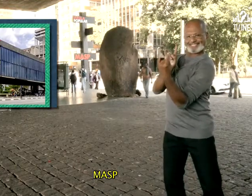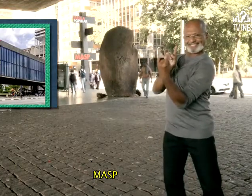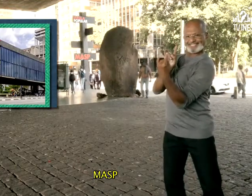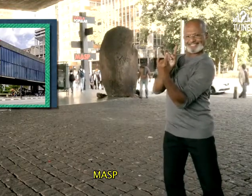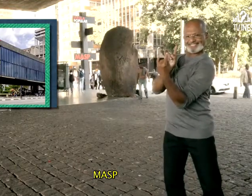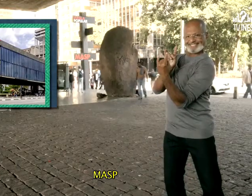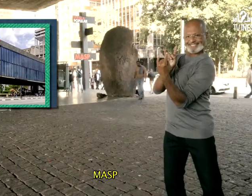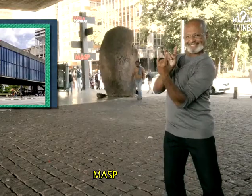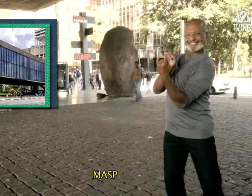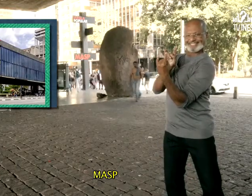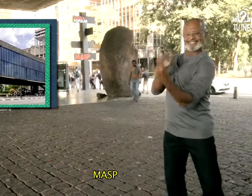MASP.